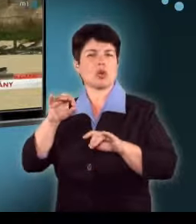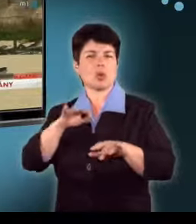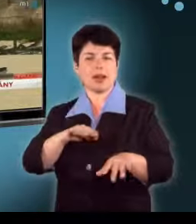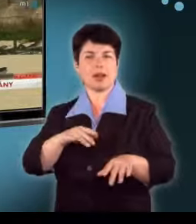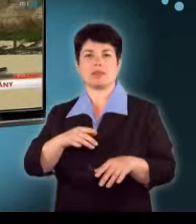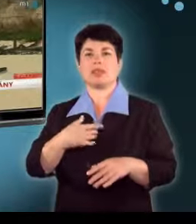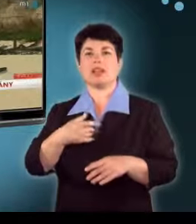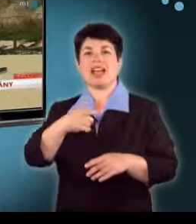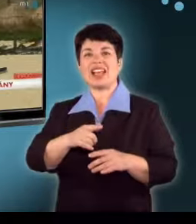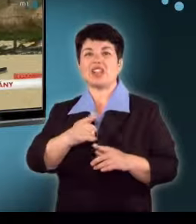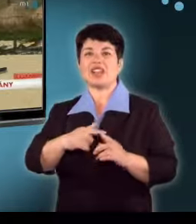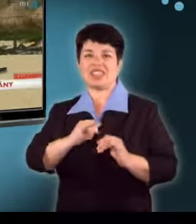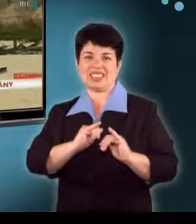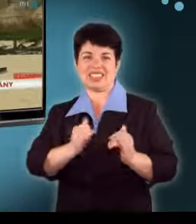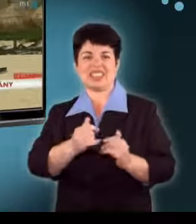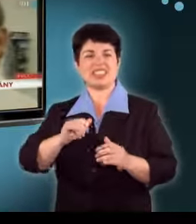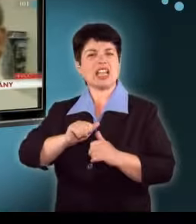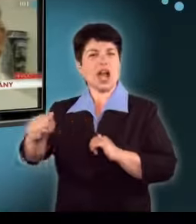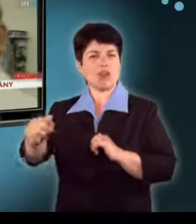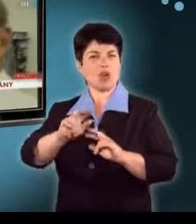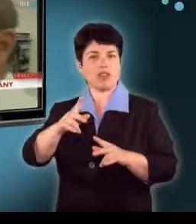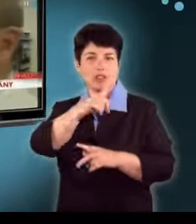le a szobafoglalásokat, főleg az amerikaiak.